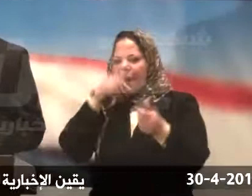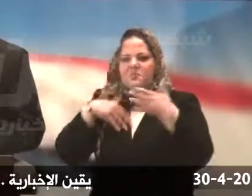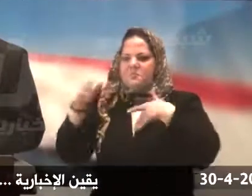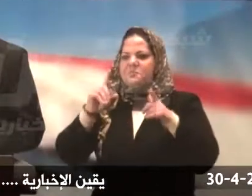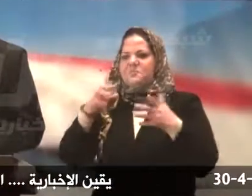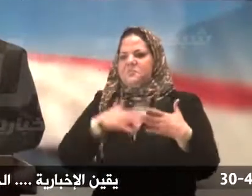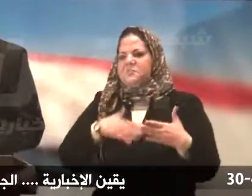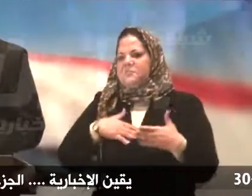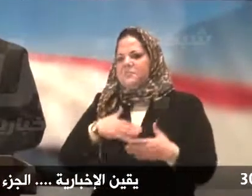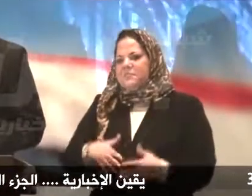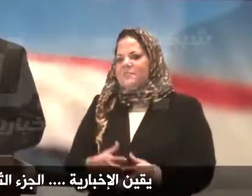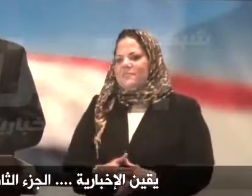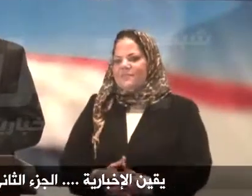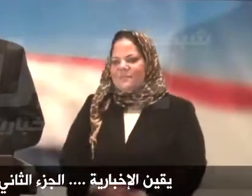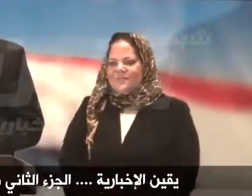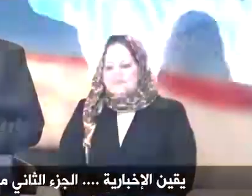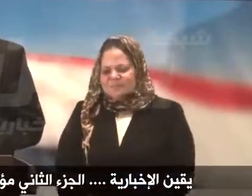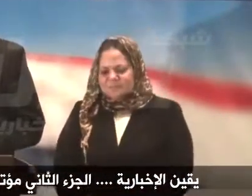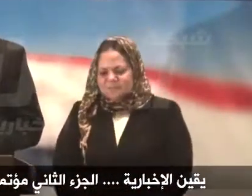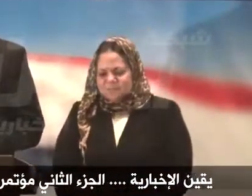الثورة.